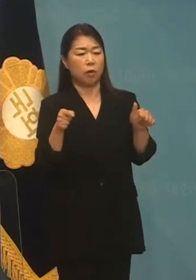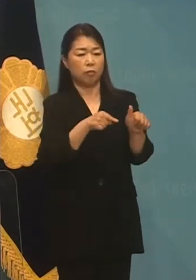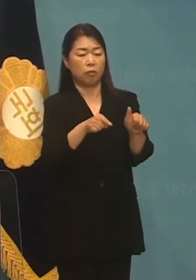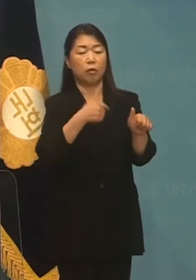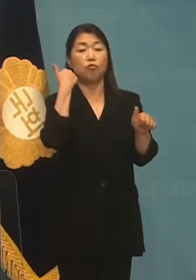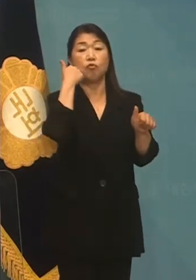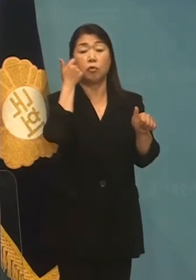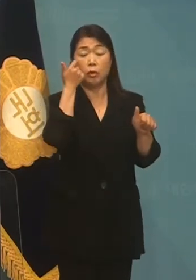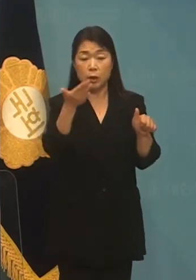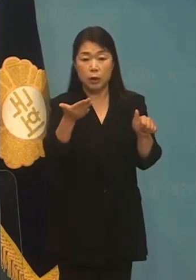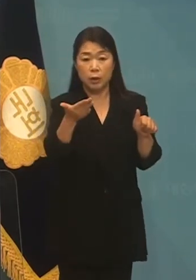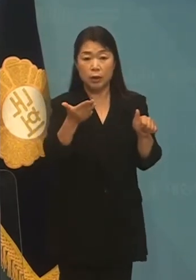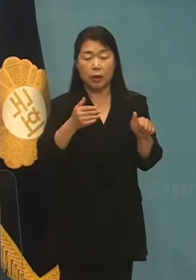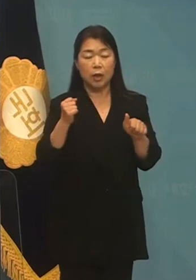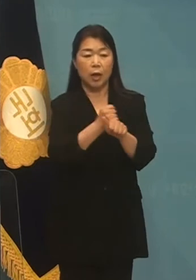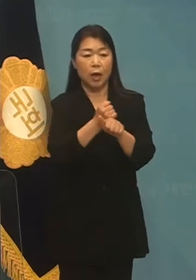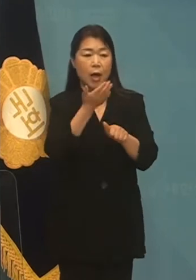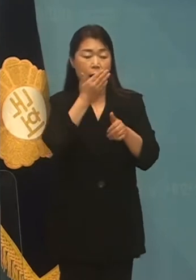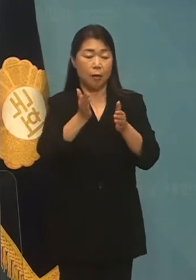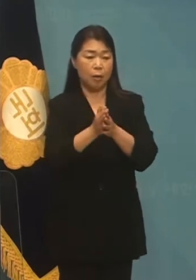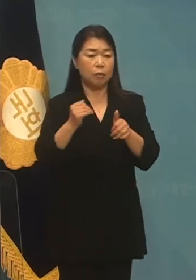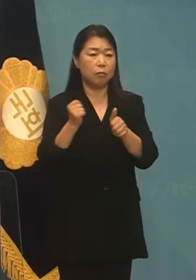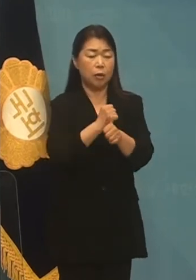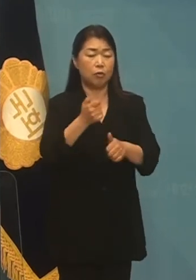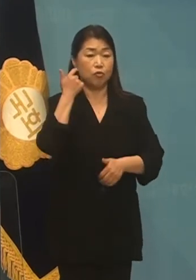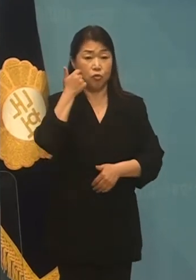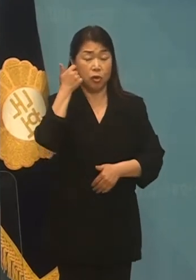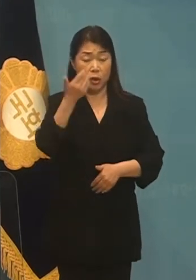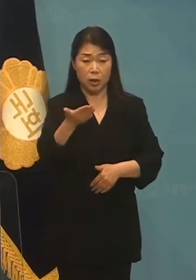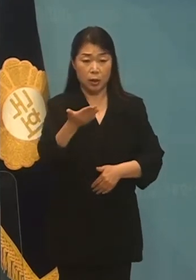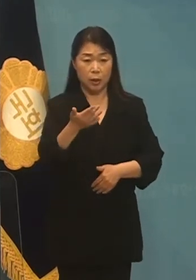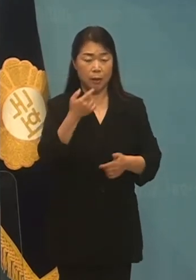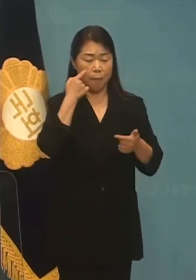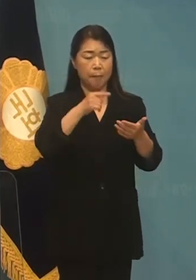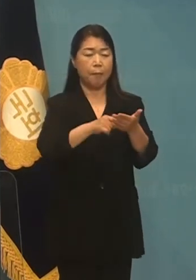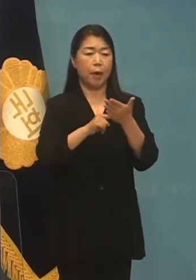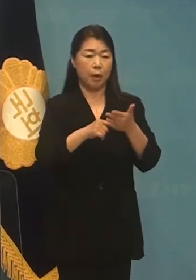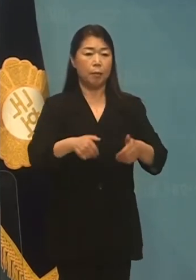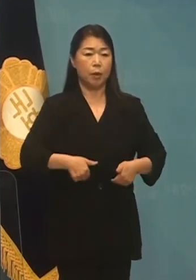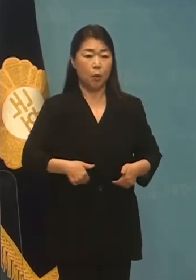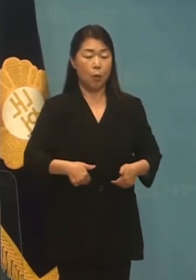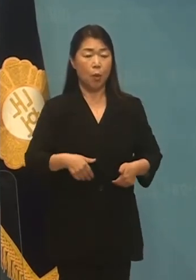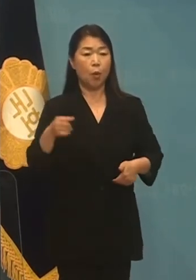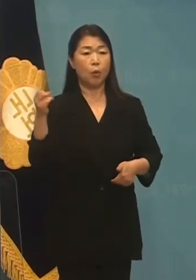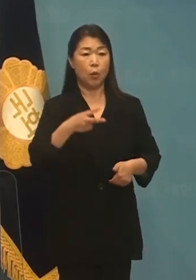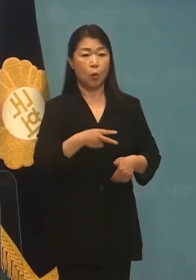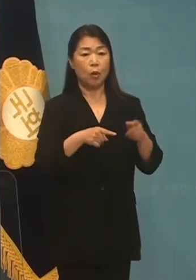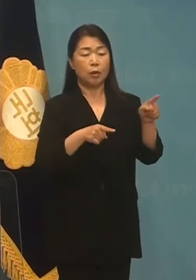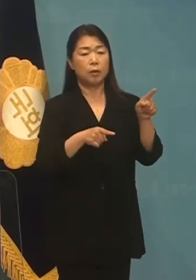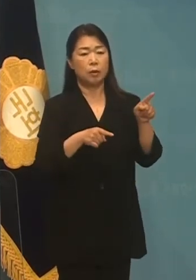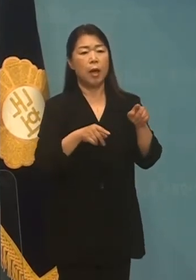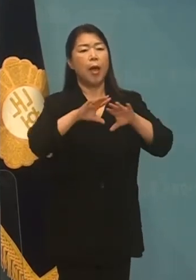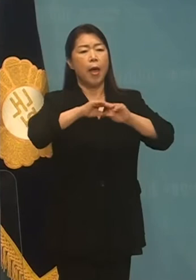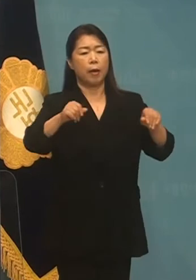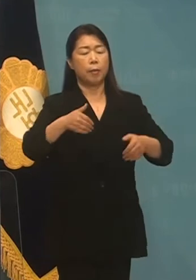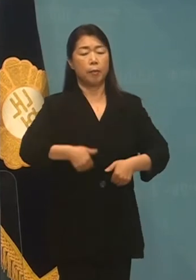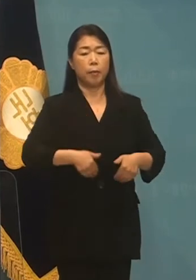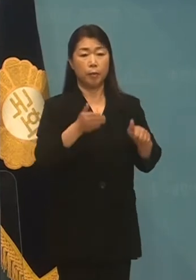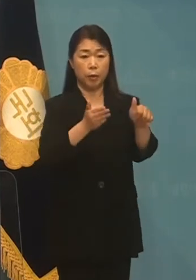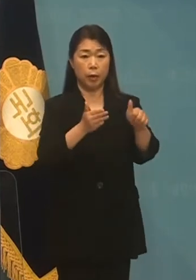정치 공작 세력이 밝혀지기를 그리고 세력을 밝히기를